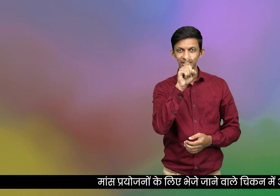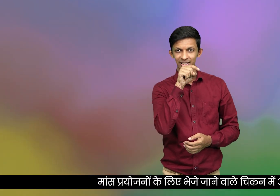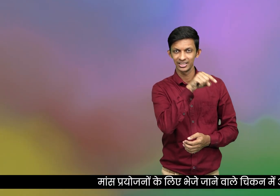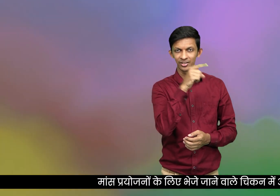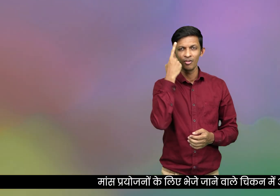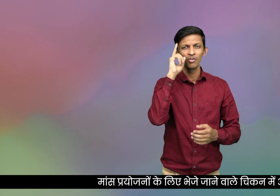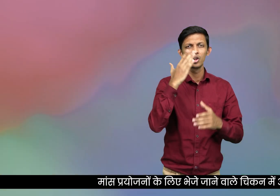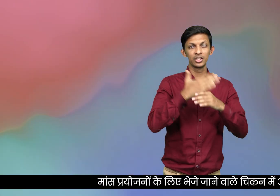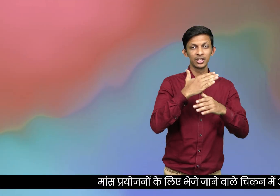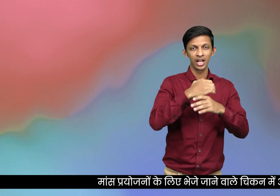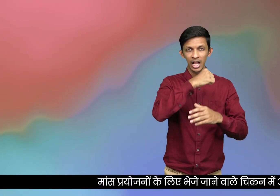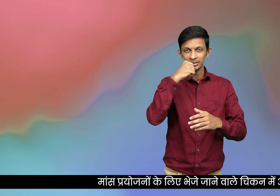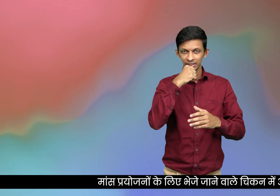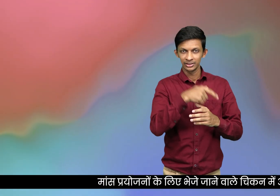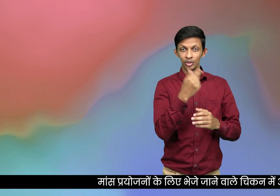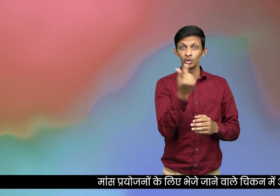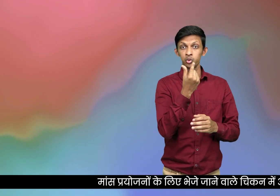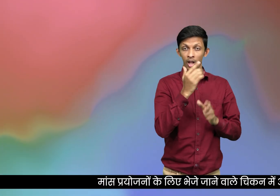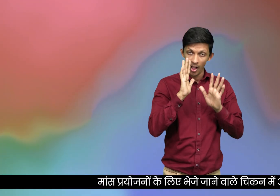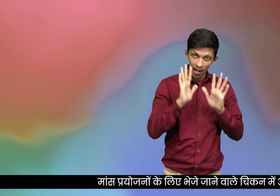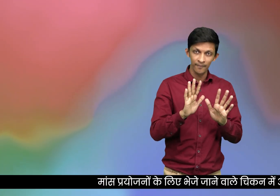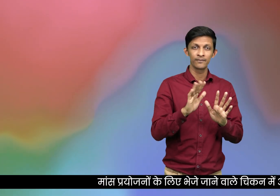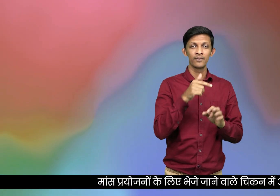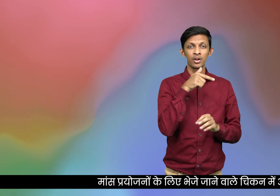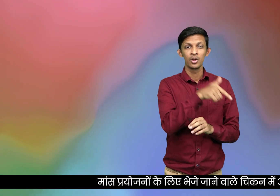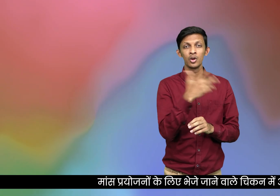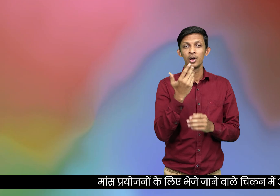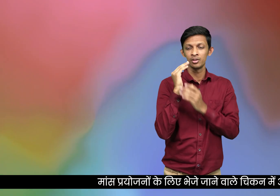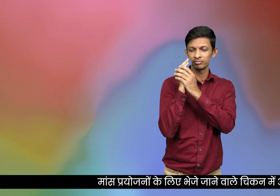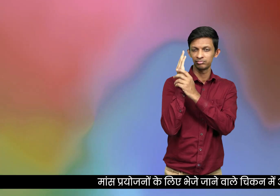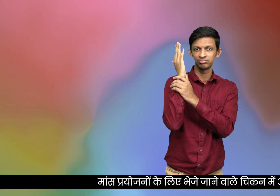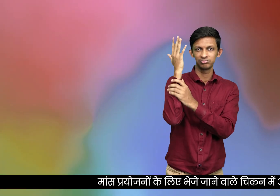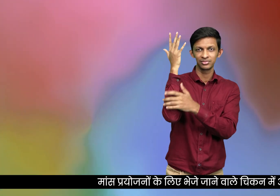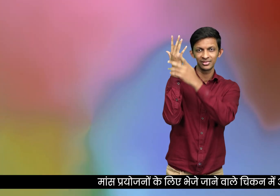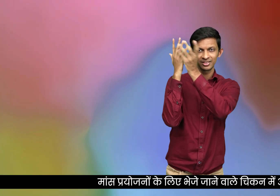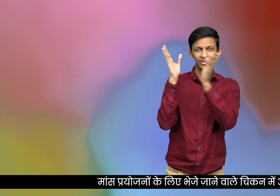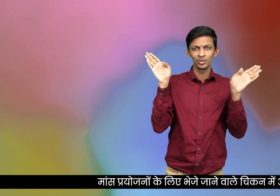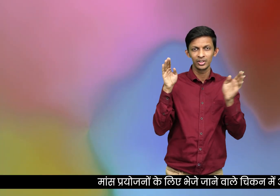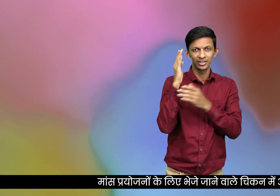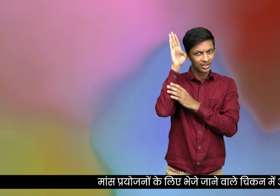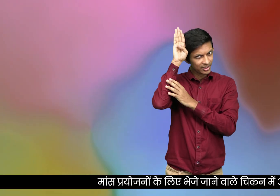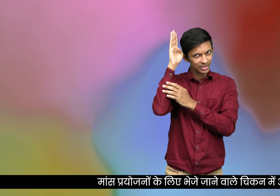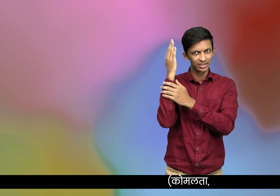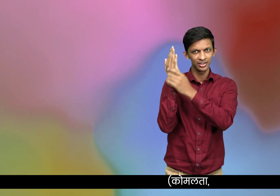तीसरा, मांस प्रयोजनों के लिए भेजे जाने वाले चिकन में अच्छे पंख और शव